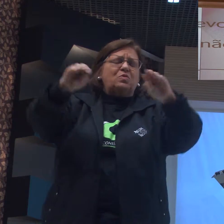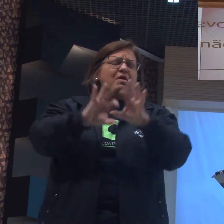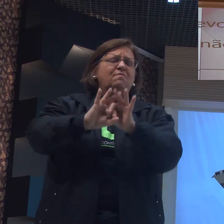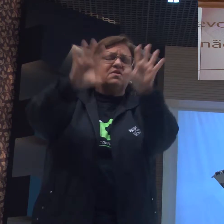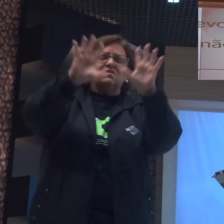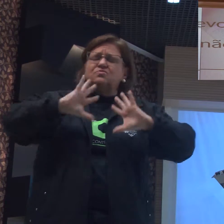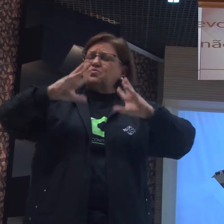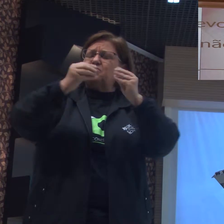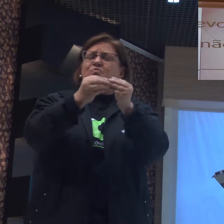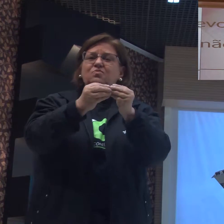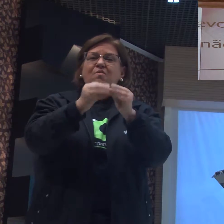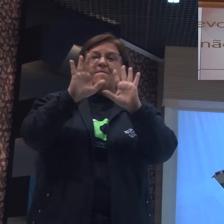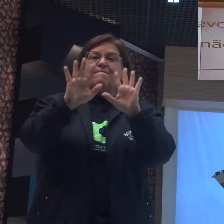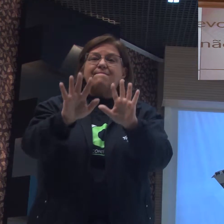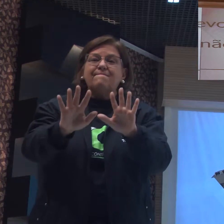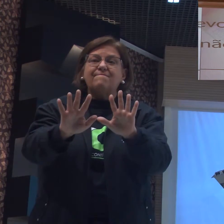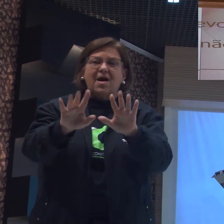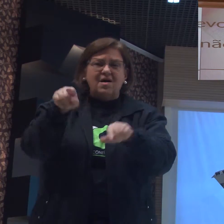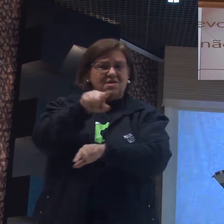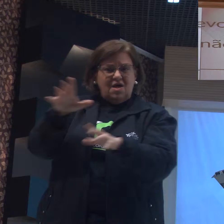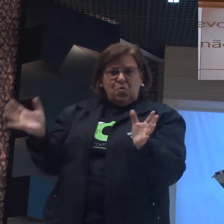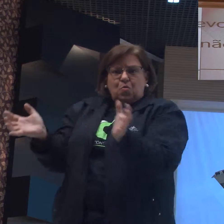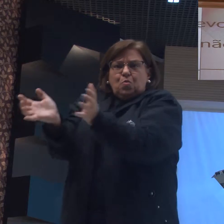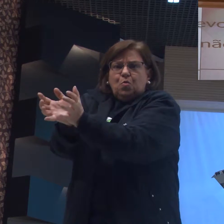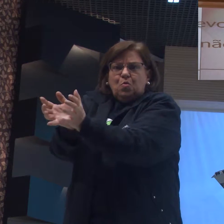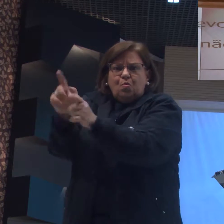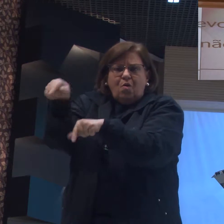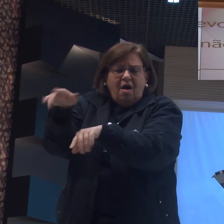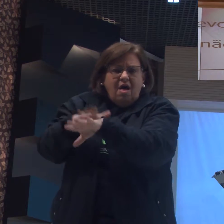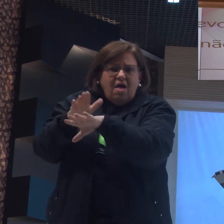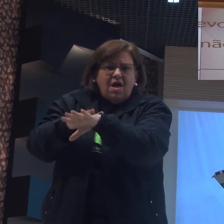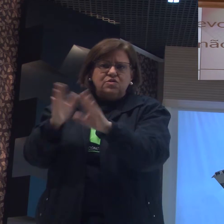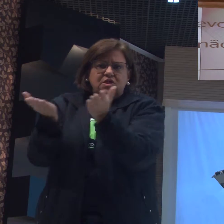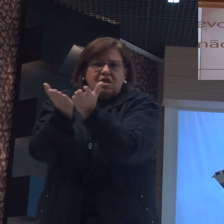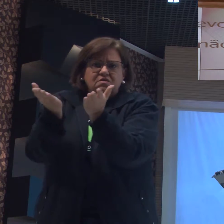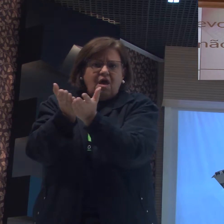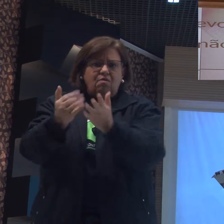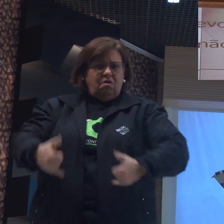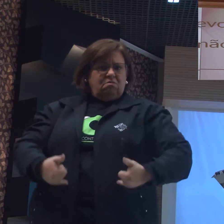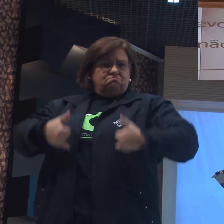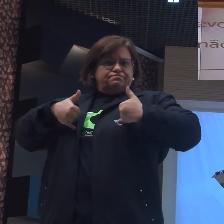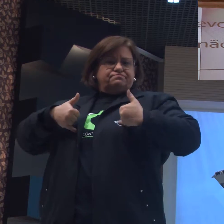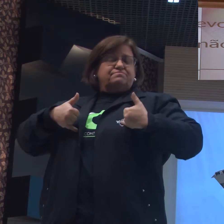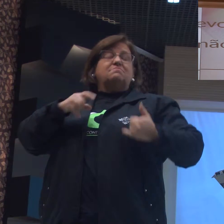mas eles não inflaram o ego deles.